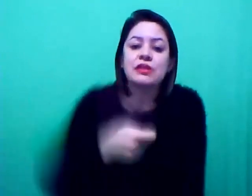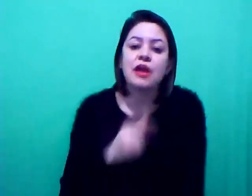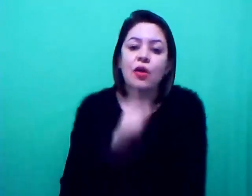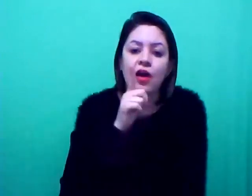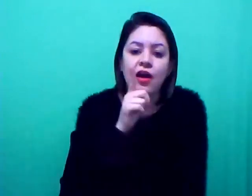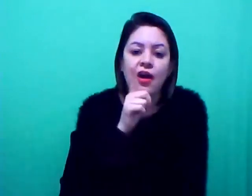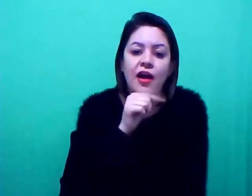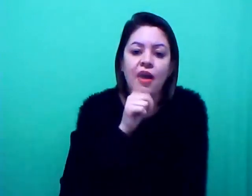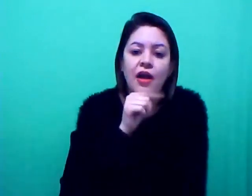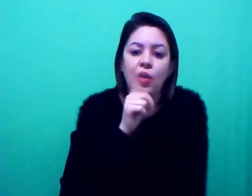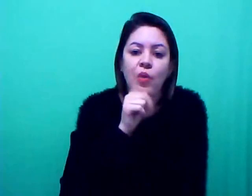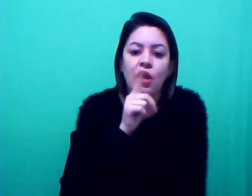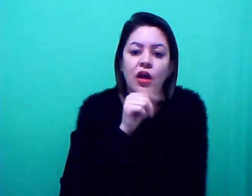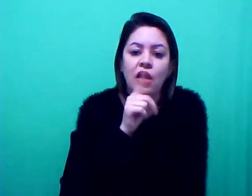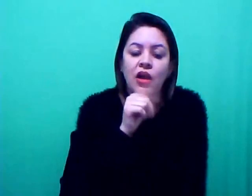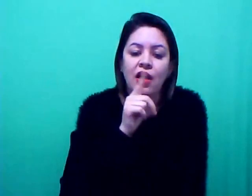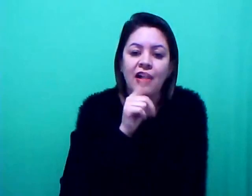Por exemplo, o sinal de água. Esse é o sinal de água.